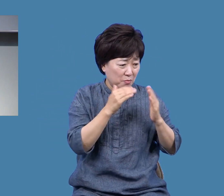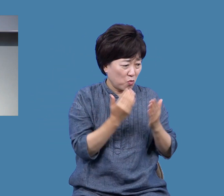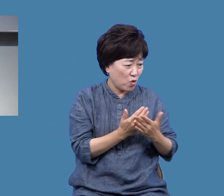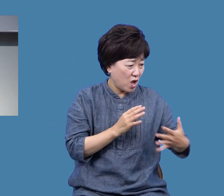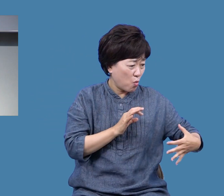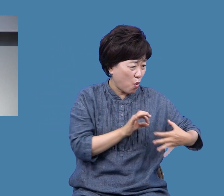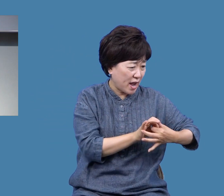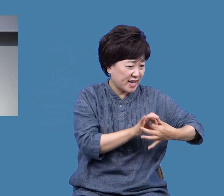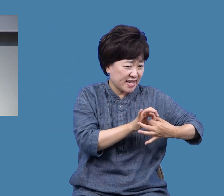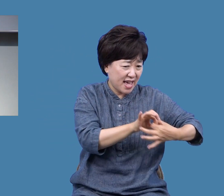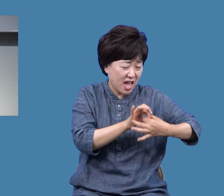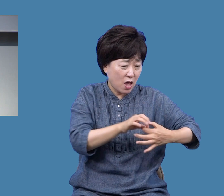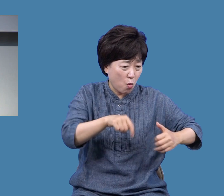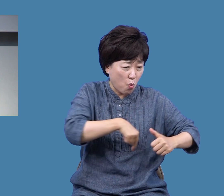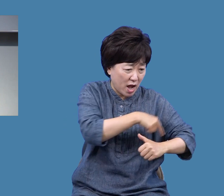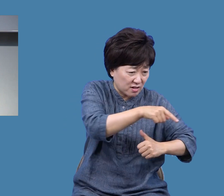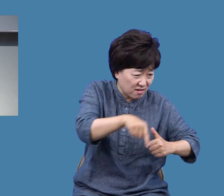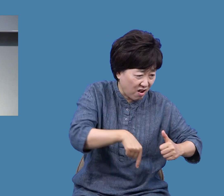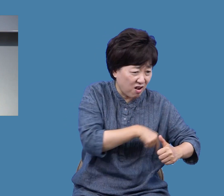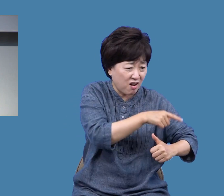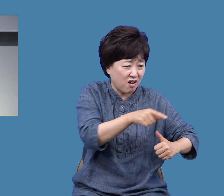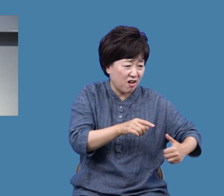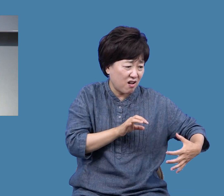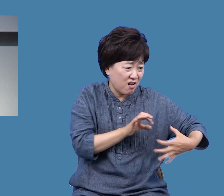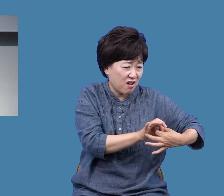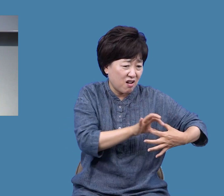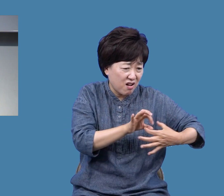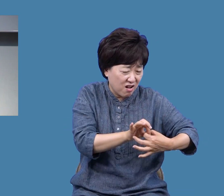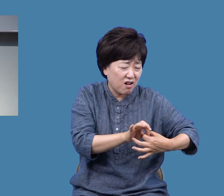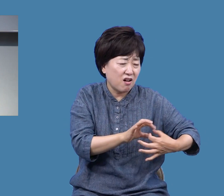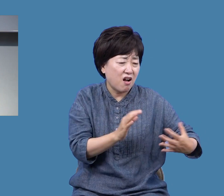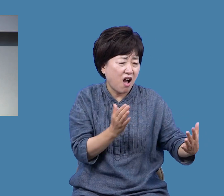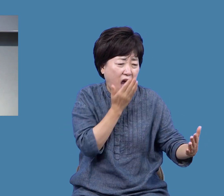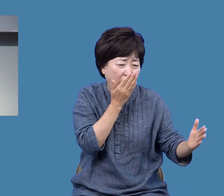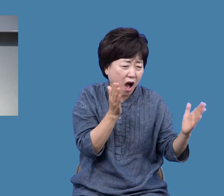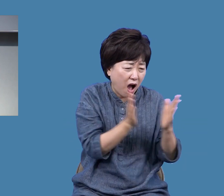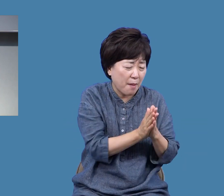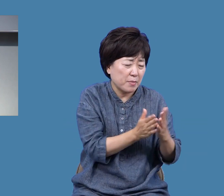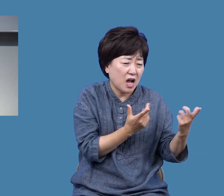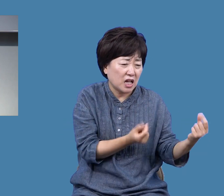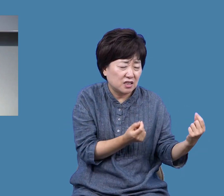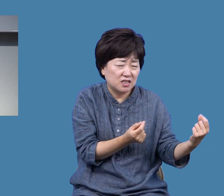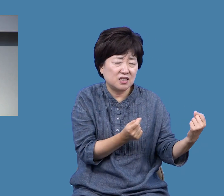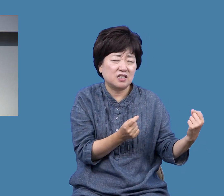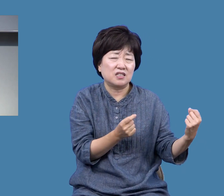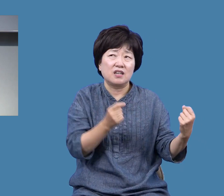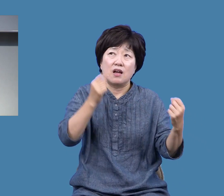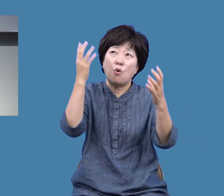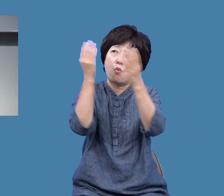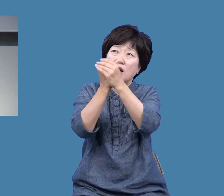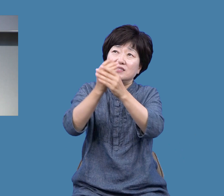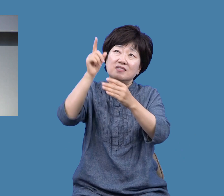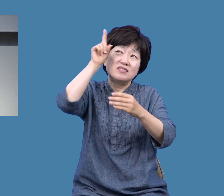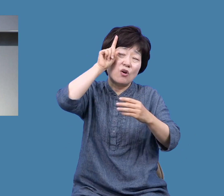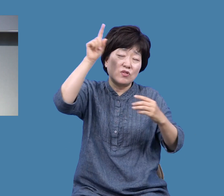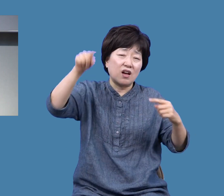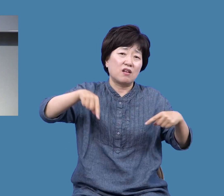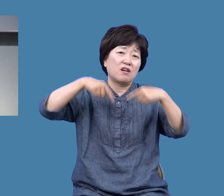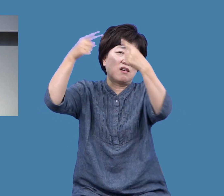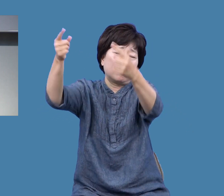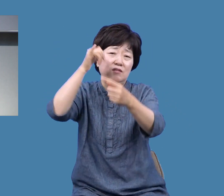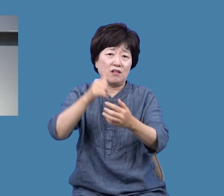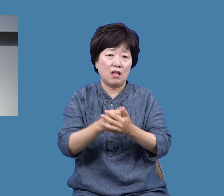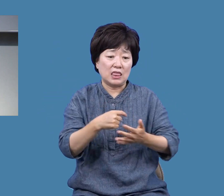우리가 살아가고 있는 모든 환경들이 함께 완전함에 이뤄야만 완전함에 이룰 수 있지, 그렇기 전에는 혼자서 완전함에